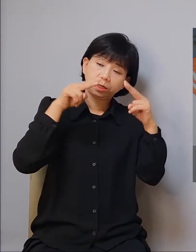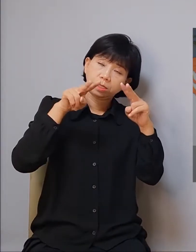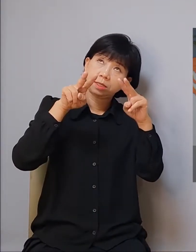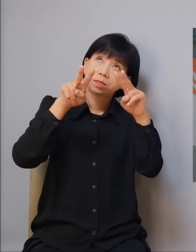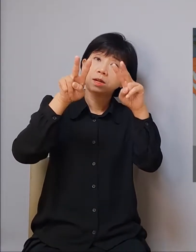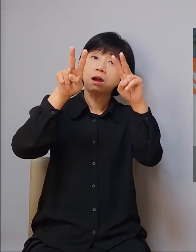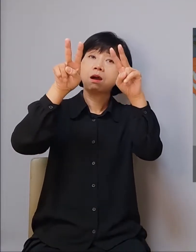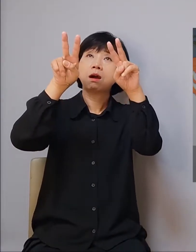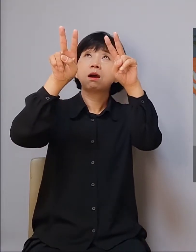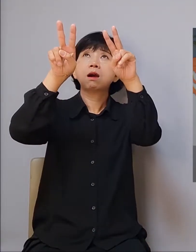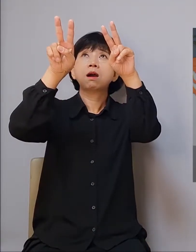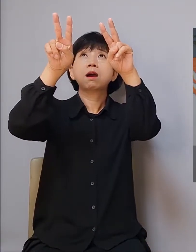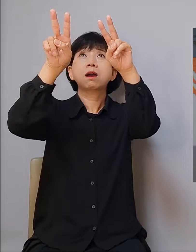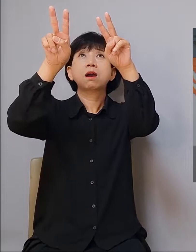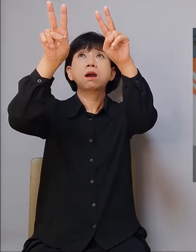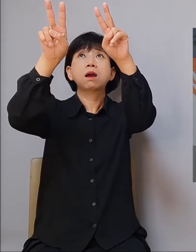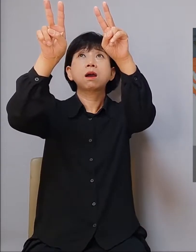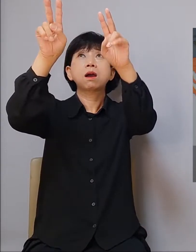눈을